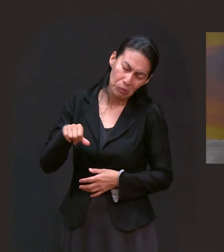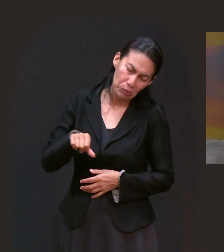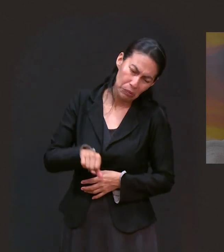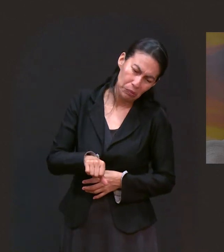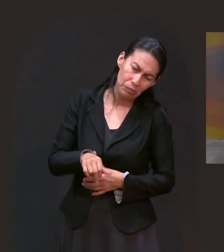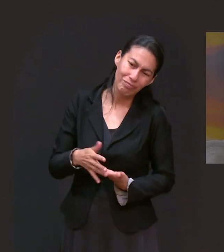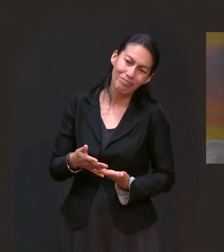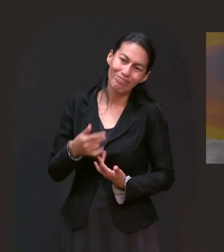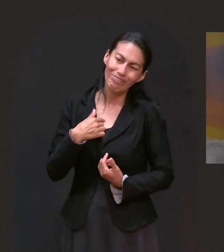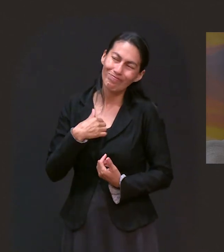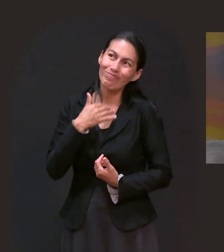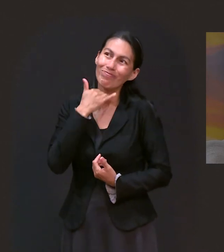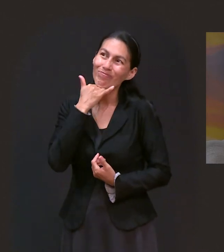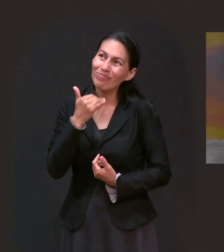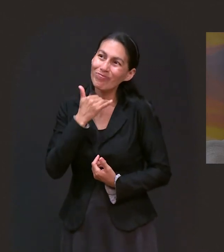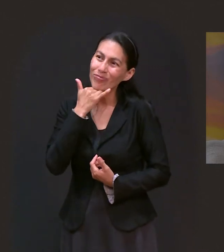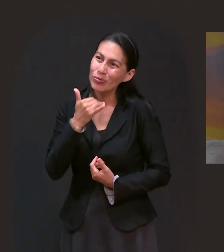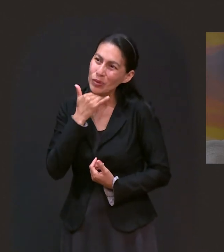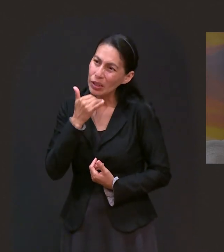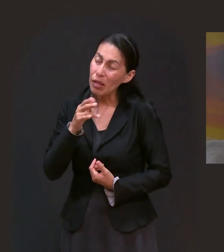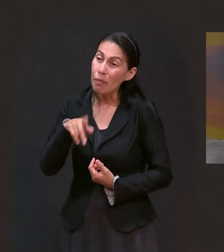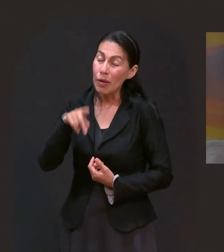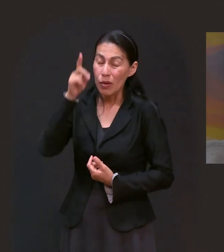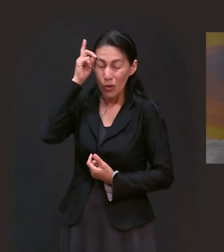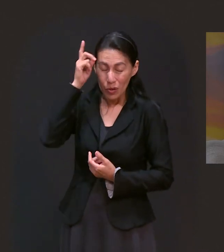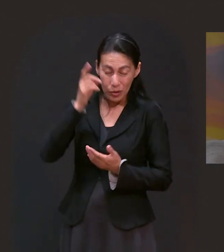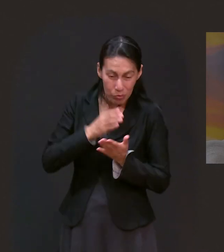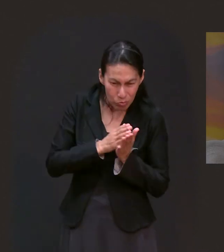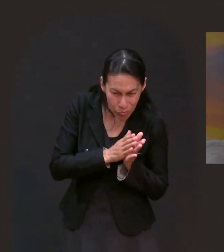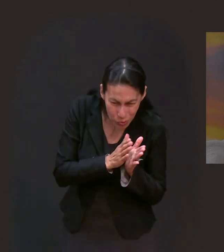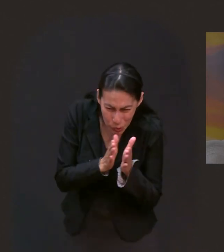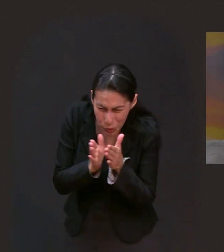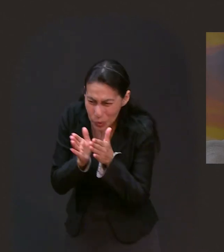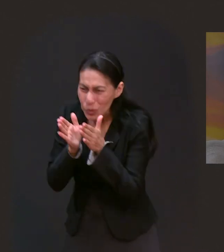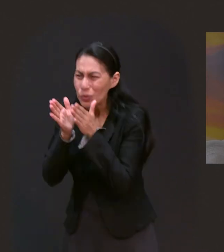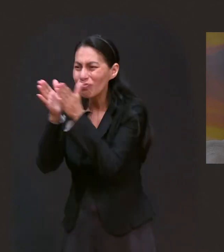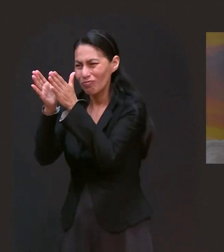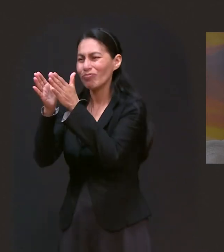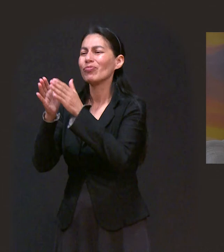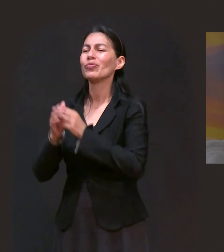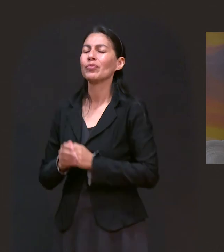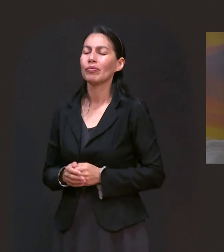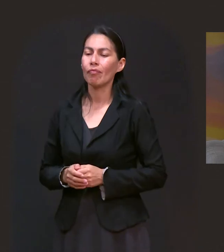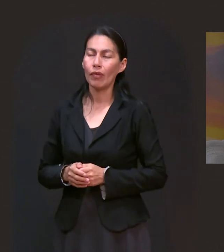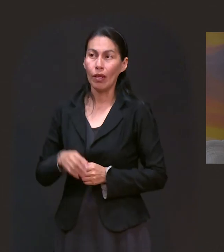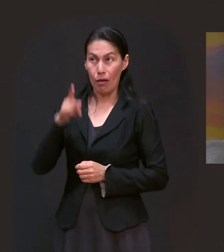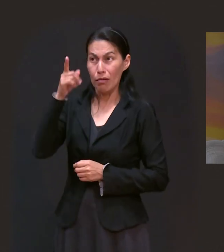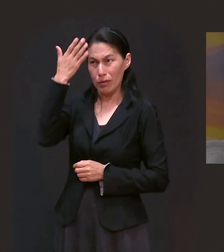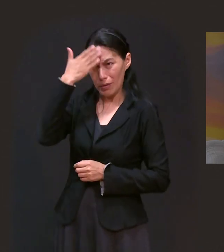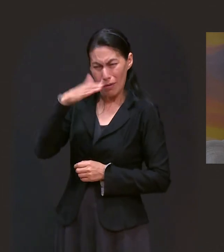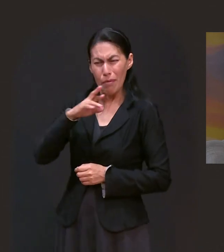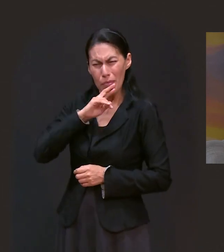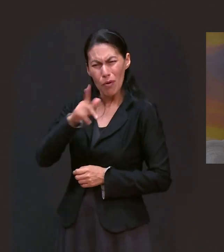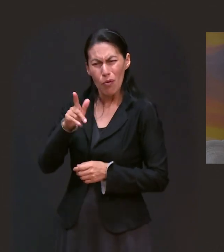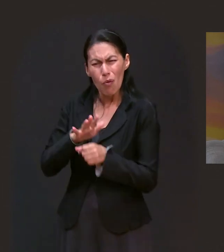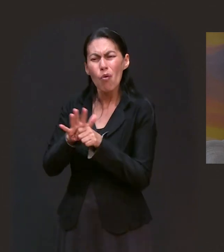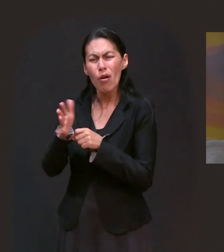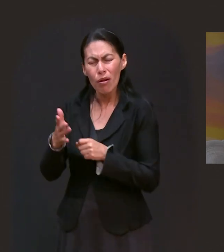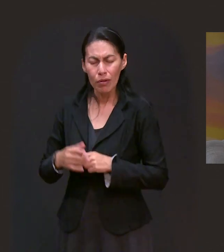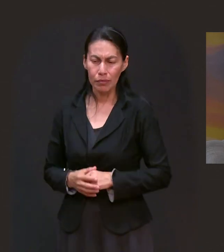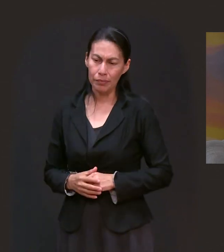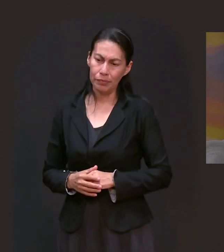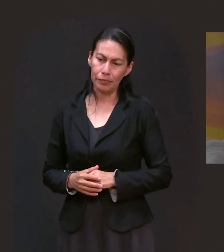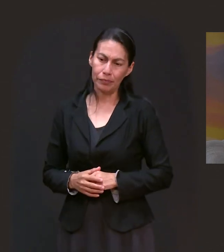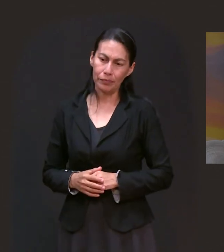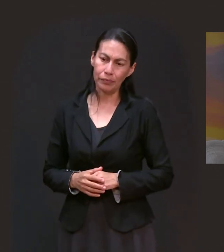así que dije me equivoqué en el pedido pero bueno dios recondujo por eso digo yo que dios tanto nos conoce